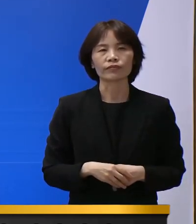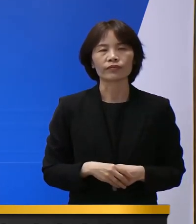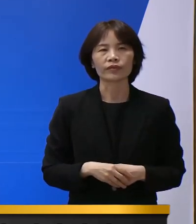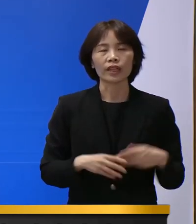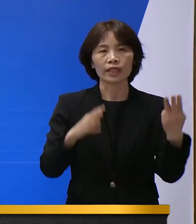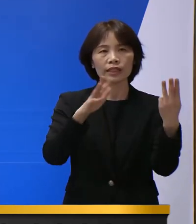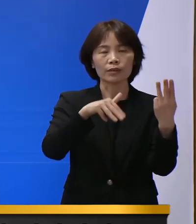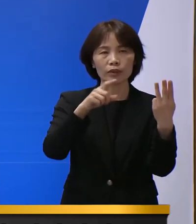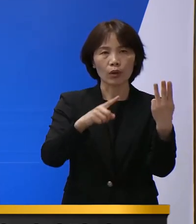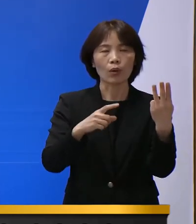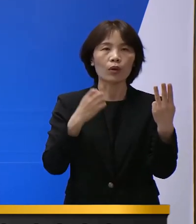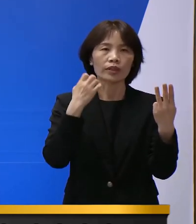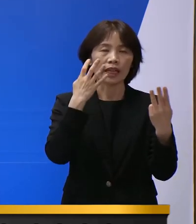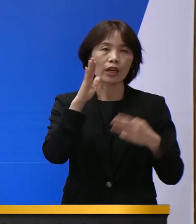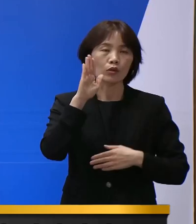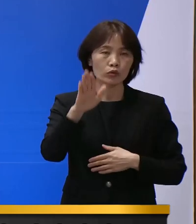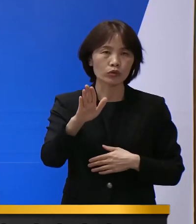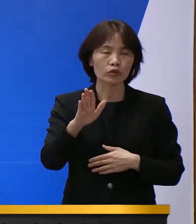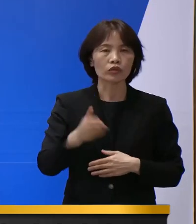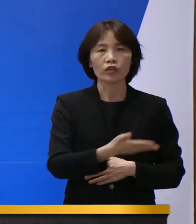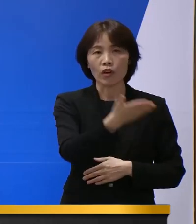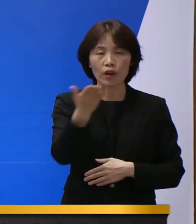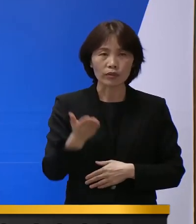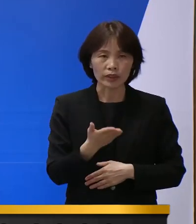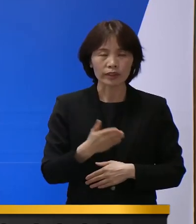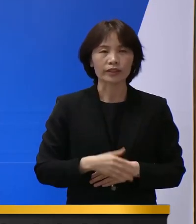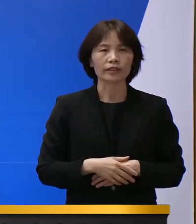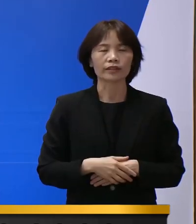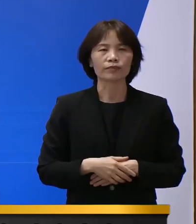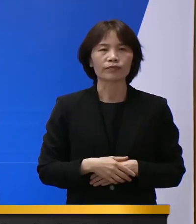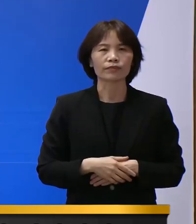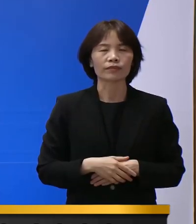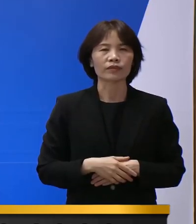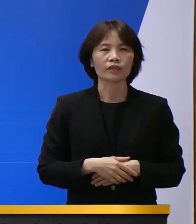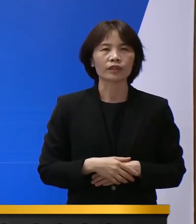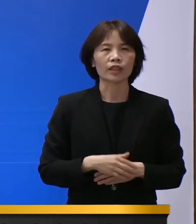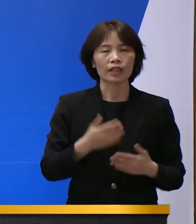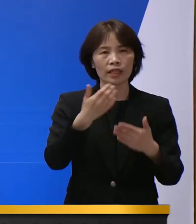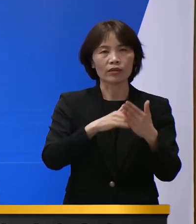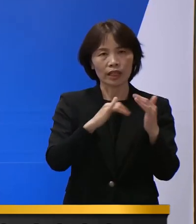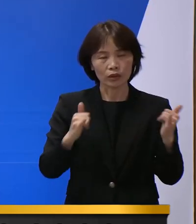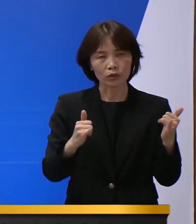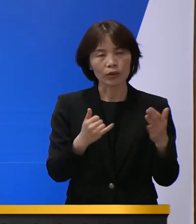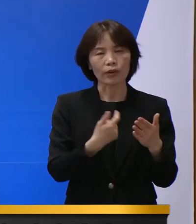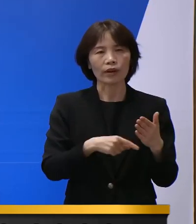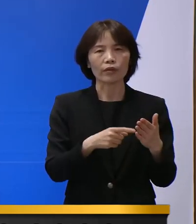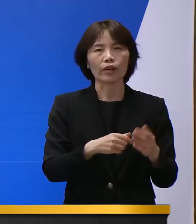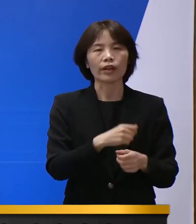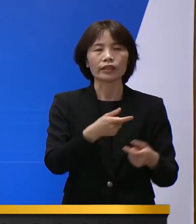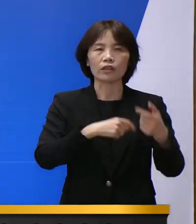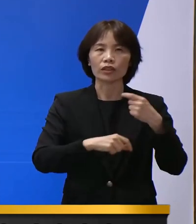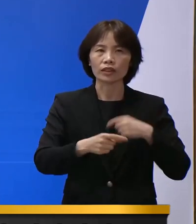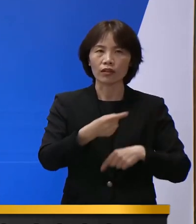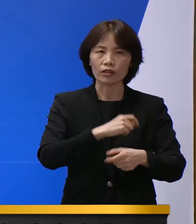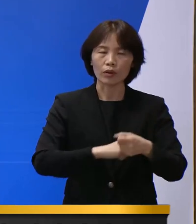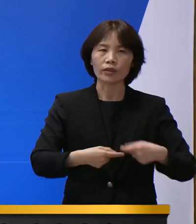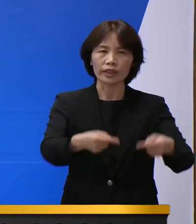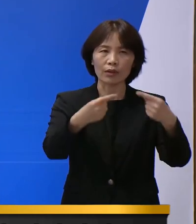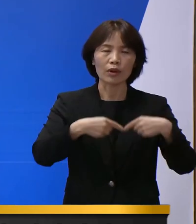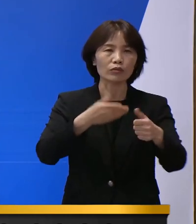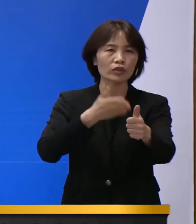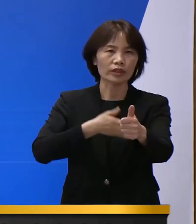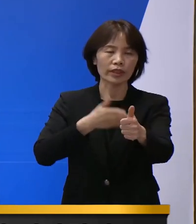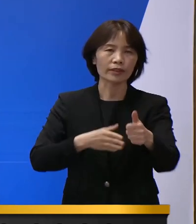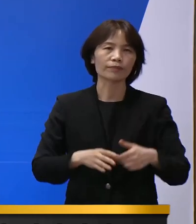3차 접종 후 4개월이 지난 60세 이상 도민 여러분들께서는 본인과 가족의 건강을 위해 4차 접종에 적극적으로 참여해